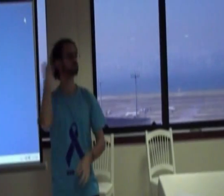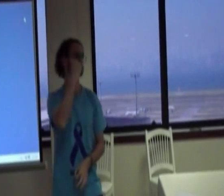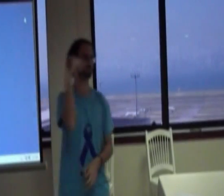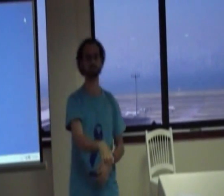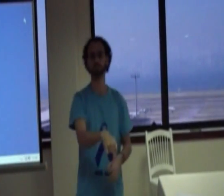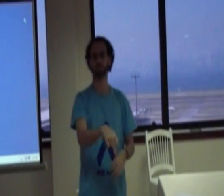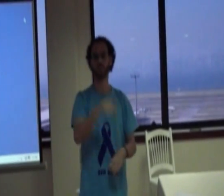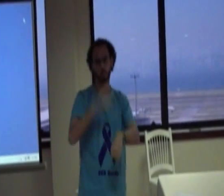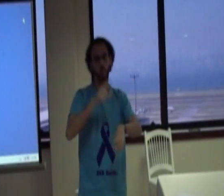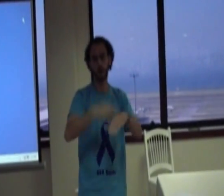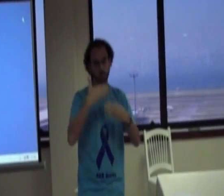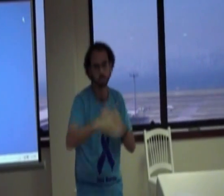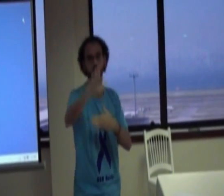linkada aos direitos humanos da pessoa surda.